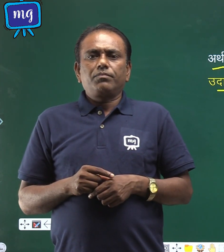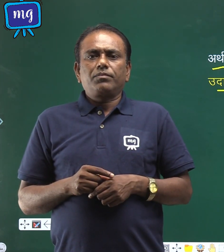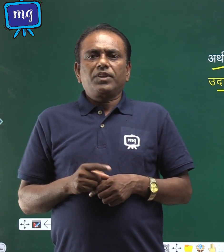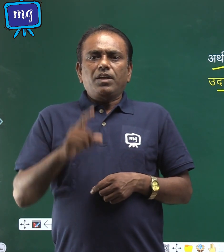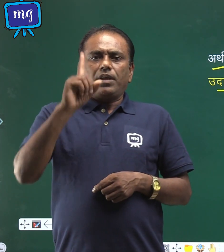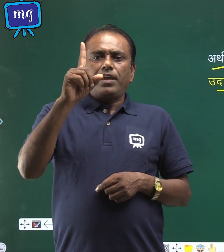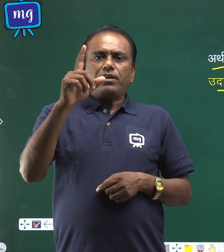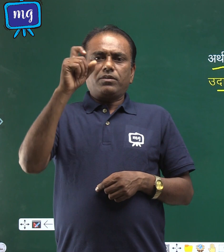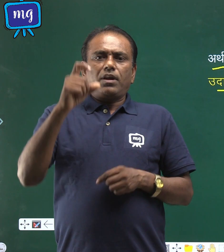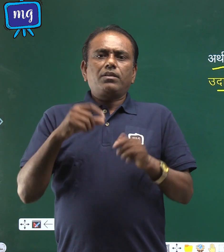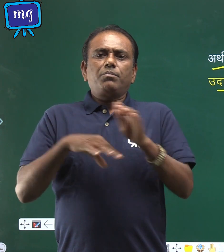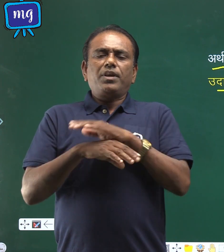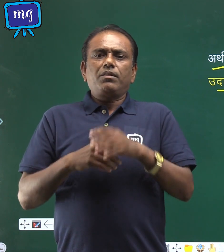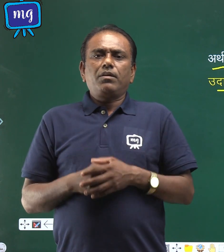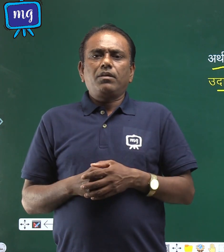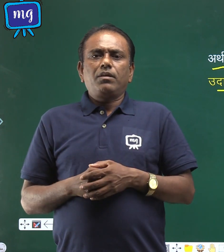17 में